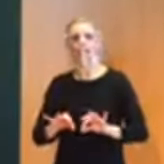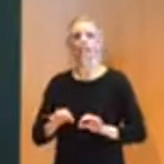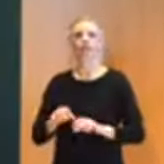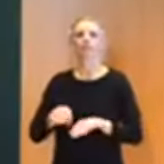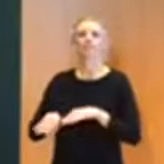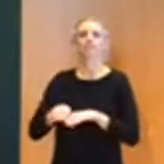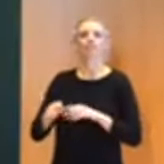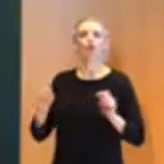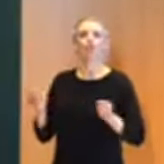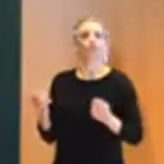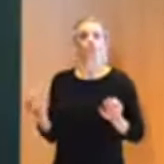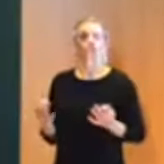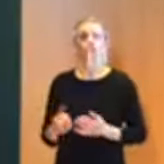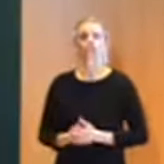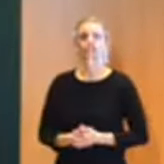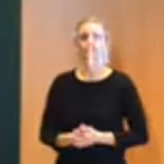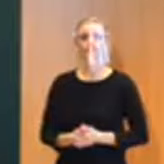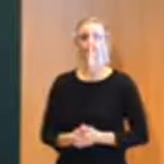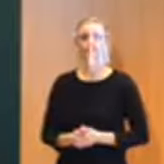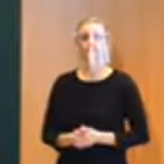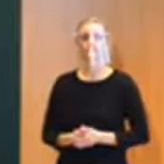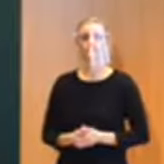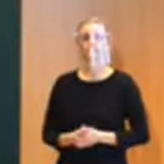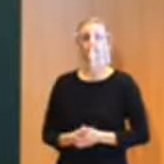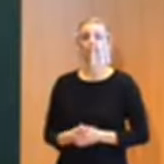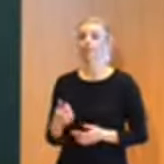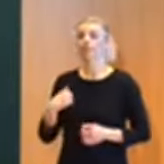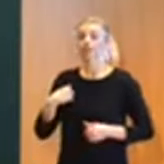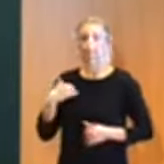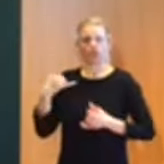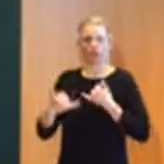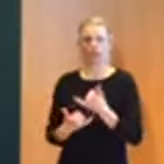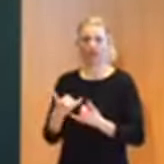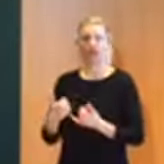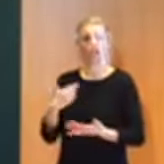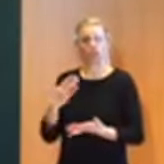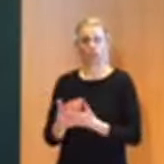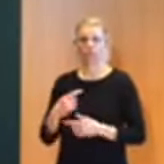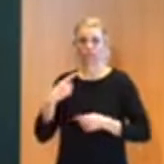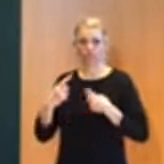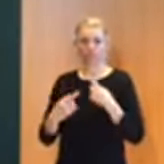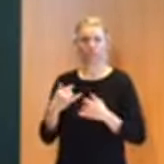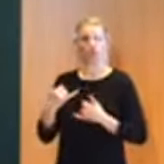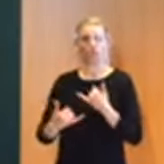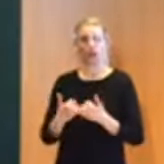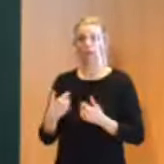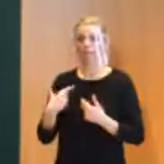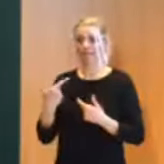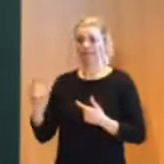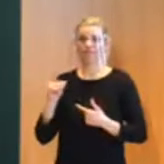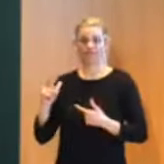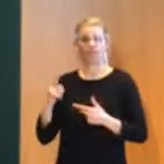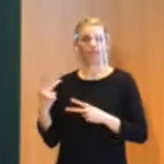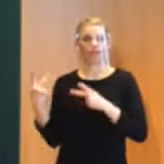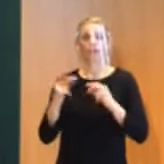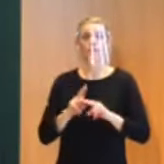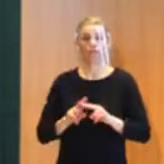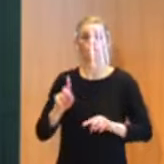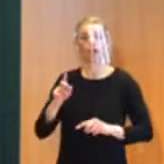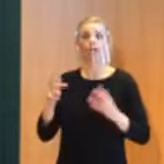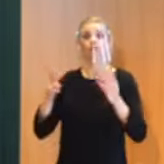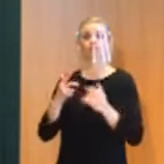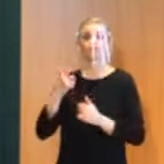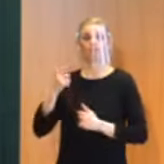Však ako opakujem vám, môžeme kľudne odísť obidvaja, to som pripravený spraviť, ale chcem vám len pripomenúť.